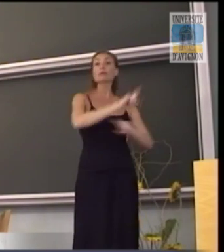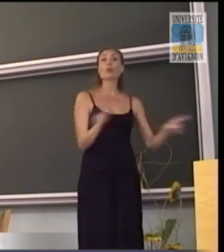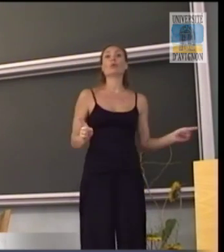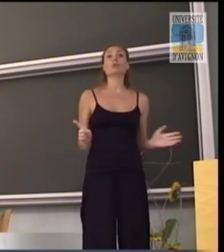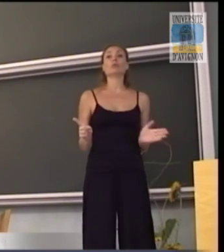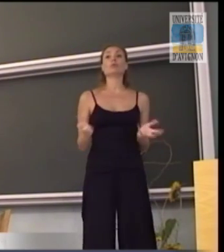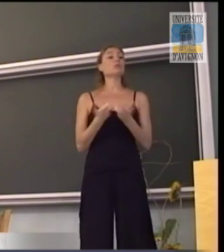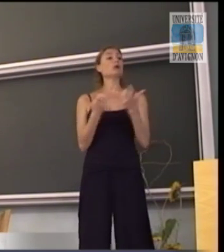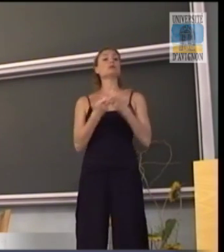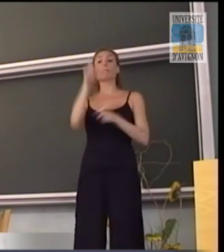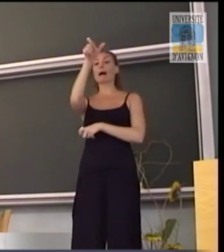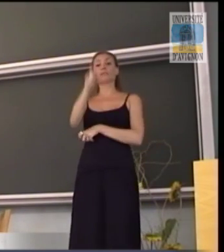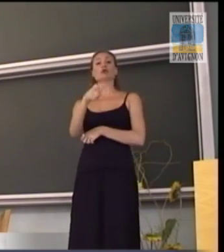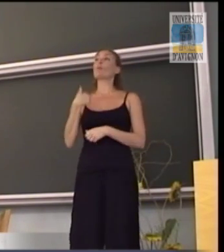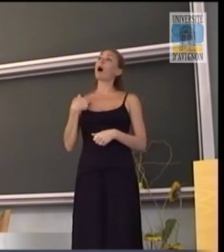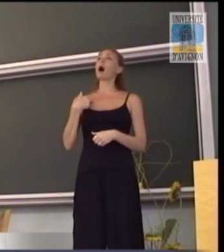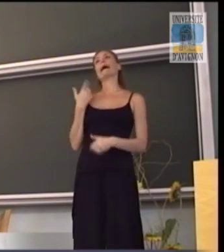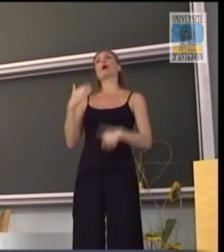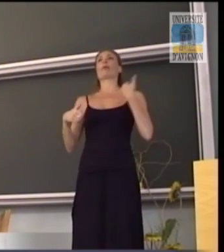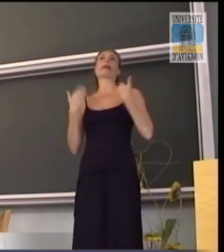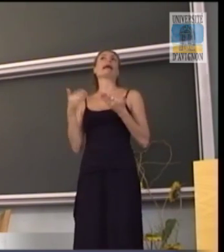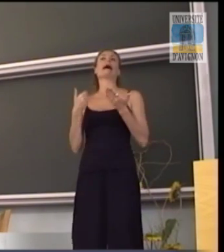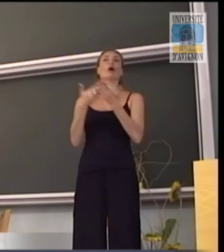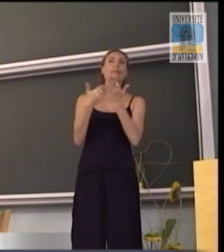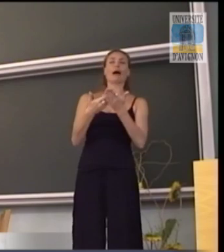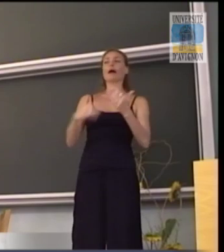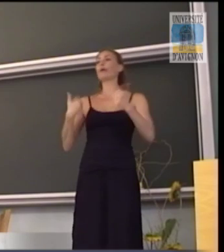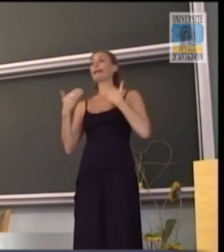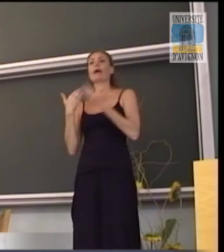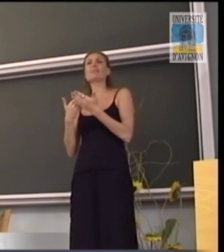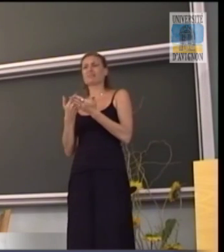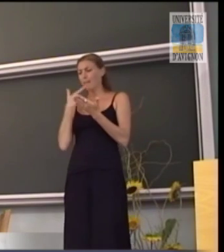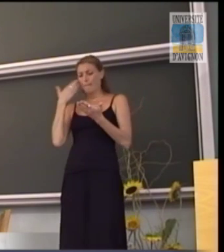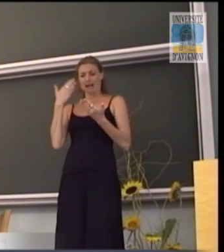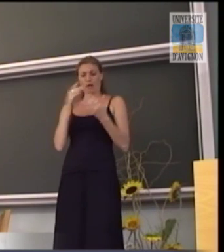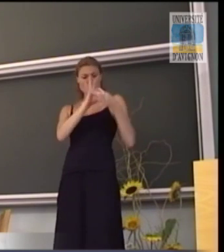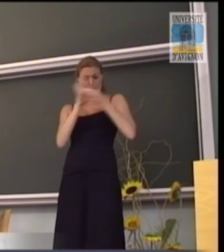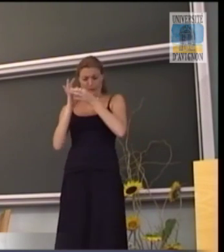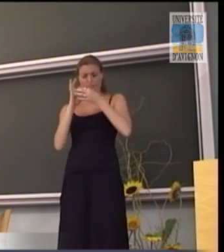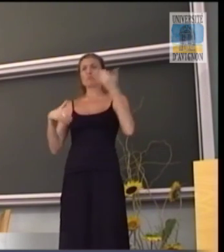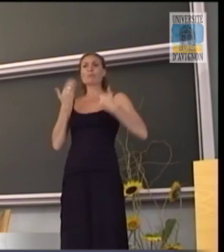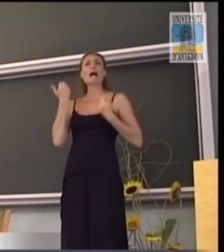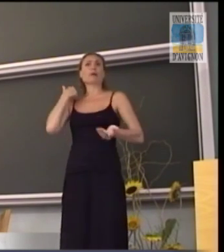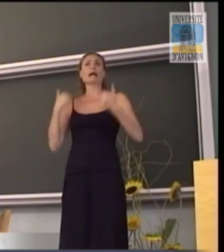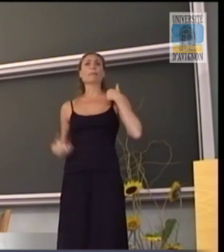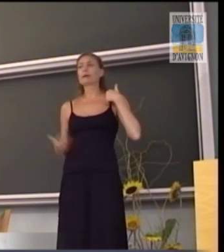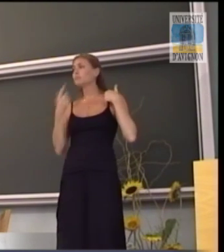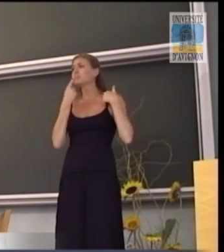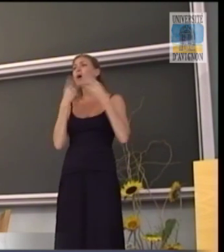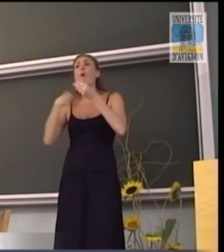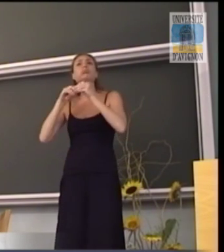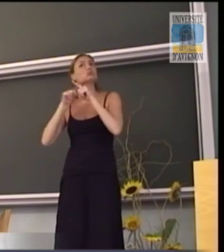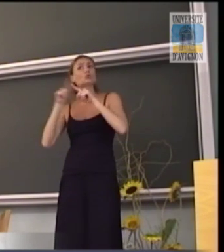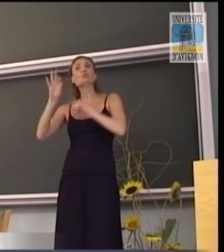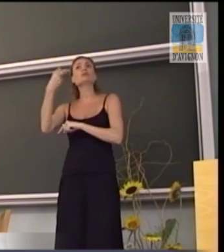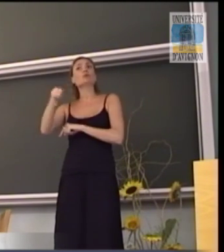comédien misogyne. On dit pas, voilà. Donc pourquoi on dirait un comédien handicapé? Qu'est-ce que ça lui apporte de plus? Et je reviens à ce que vous disiez tout à